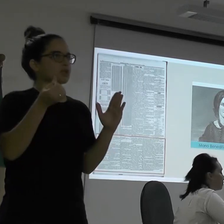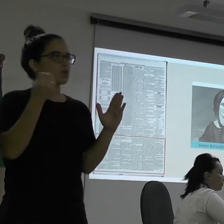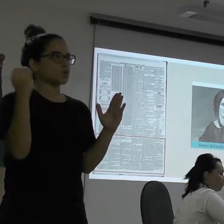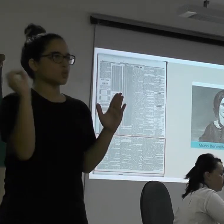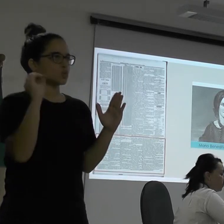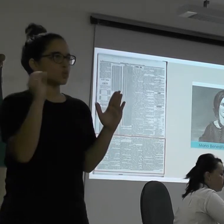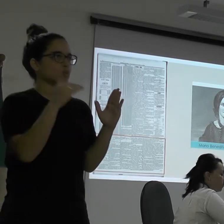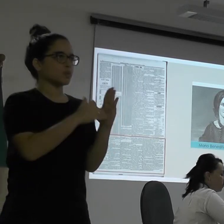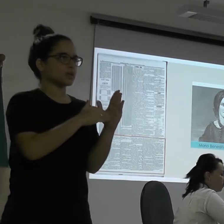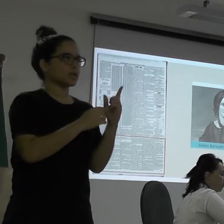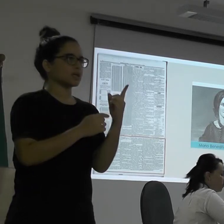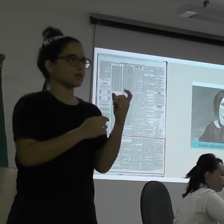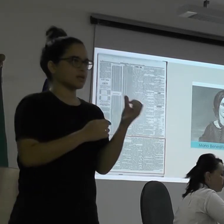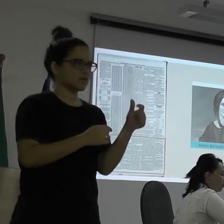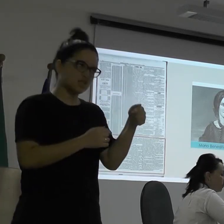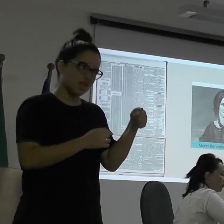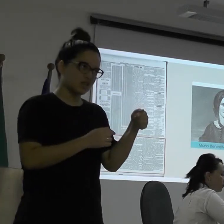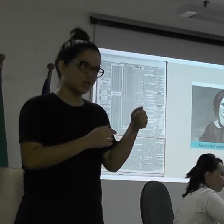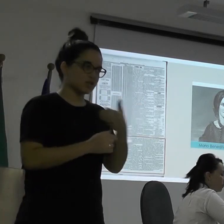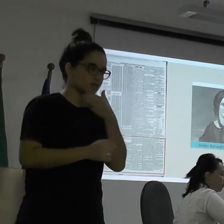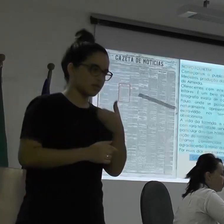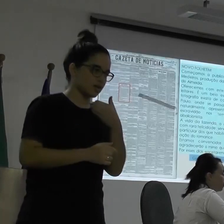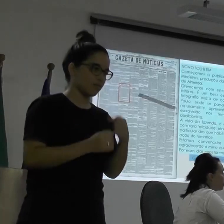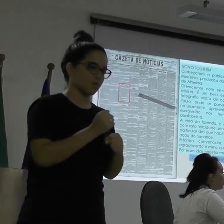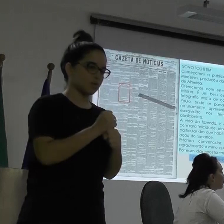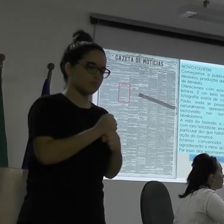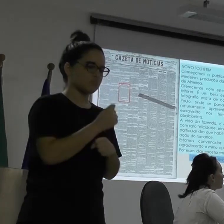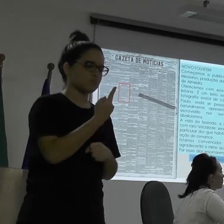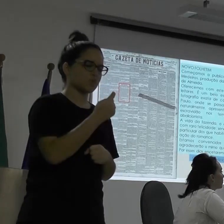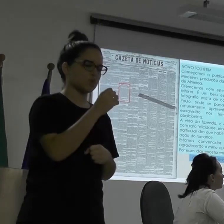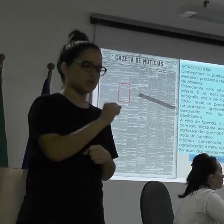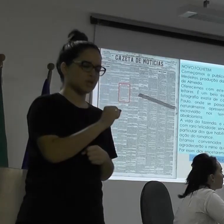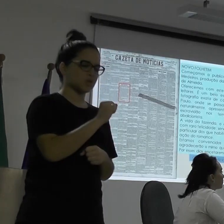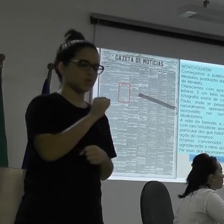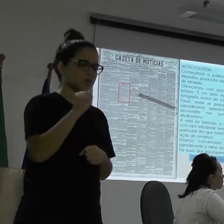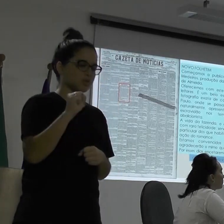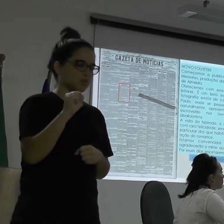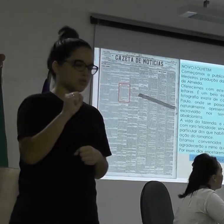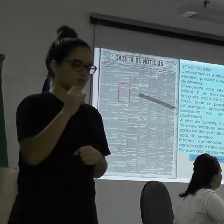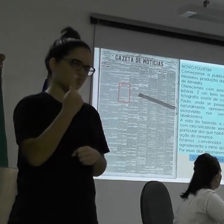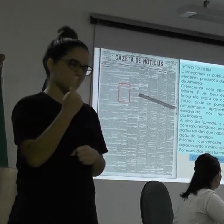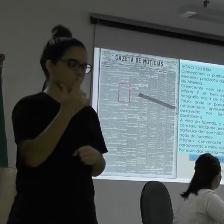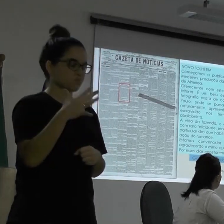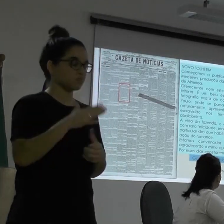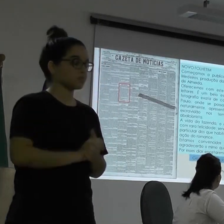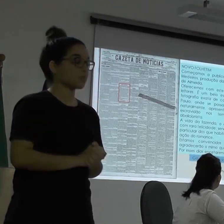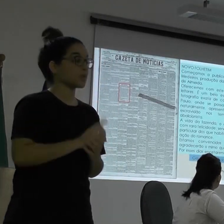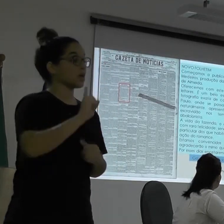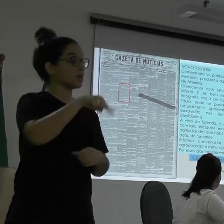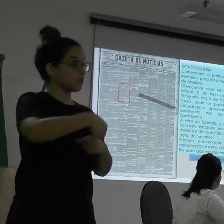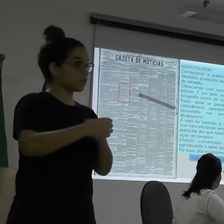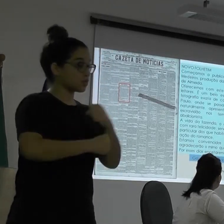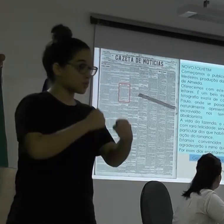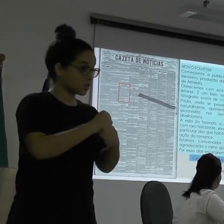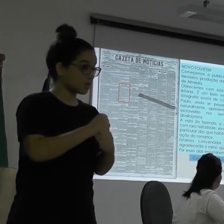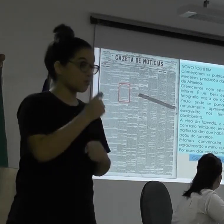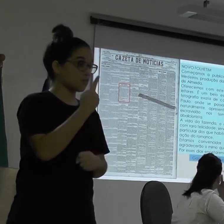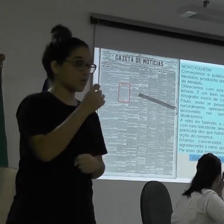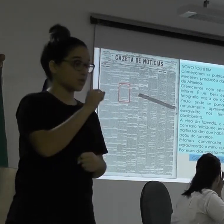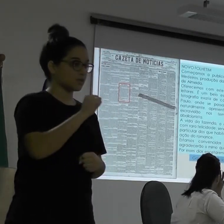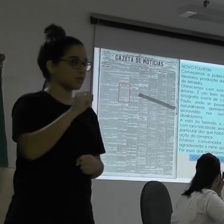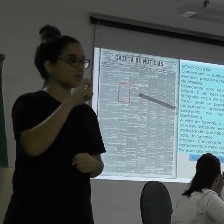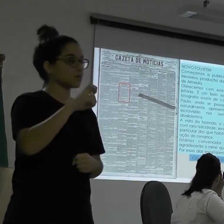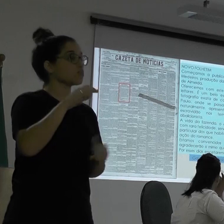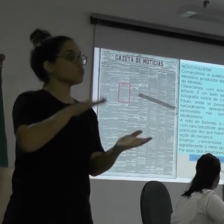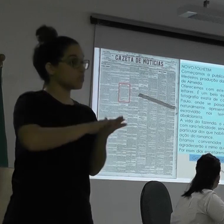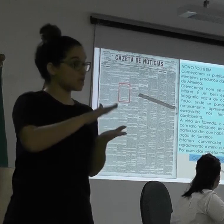de 1891. No ano seguinte, a obra ganhou a primeira edição em livro e, em 1895, a segunda